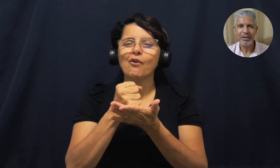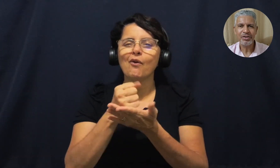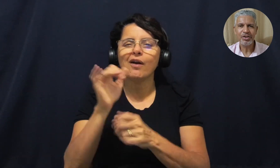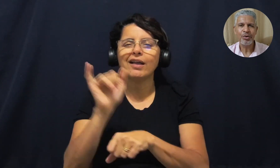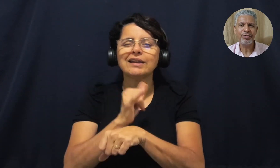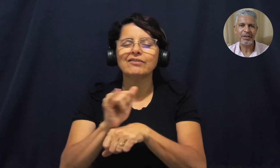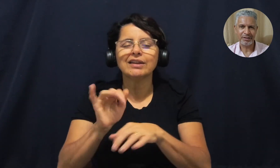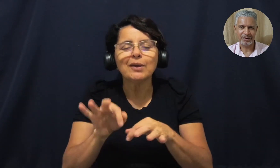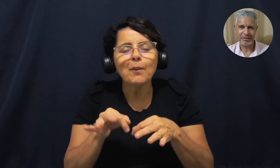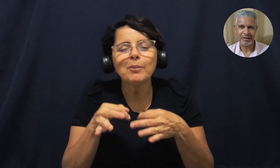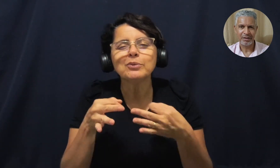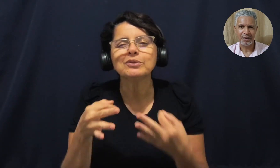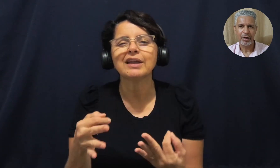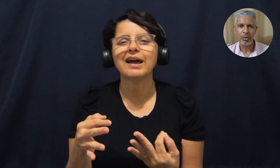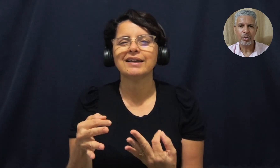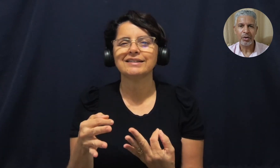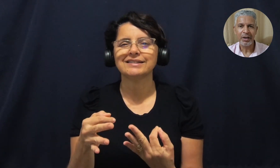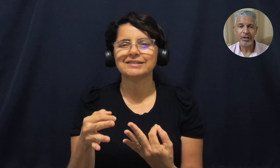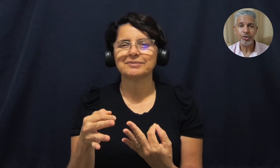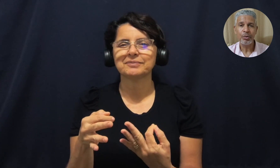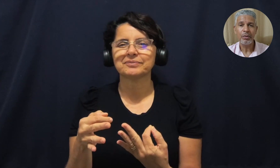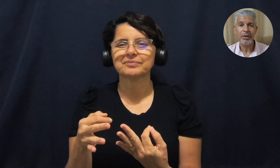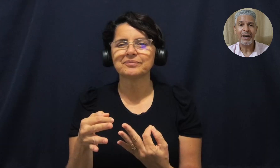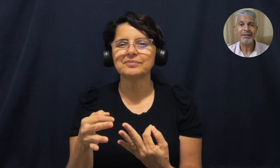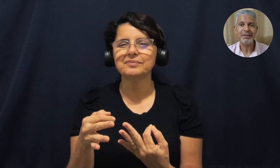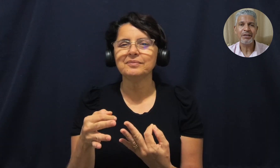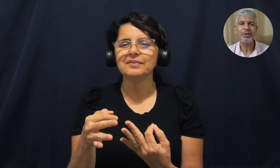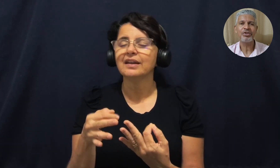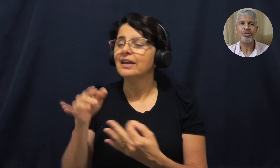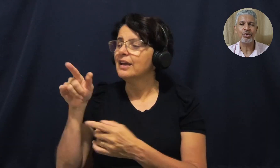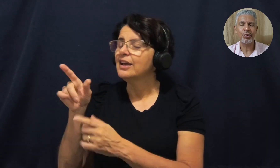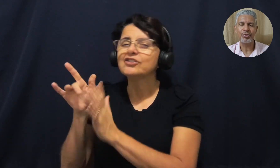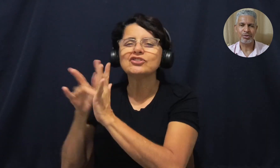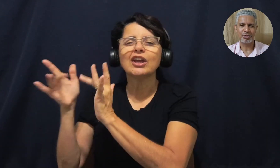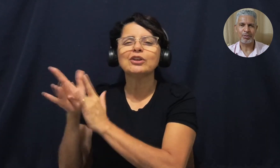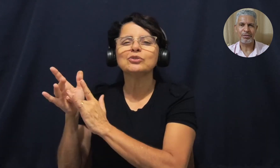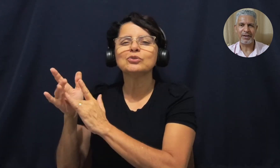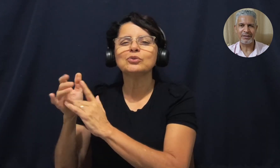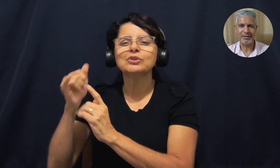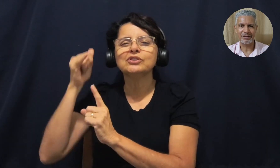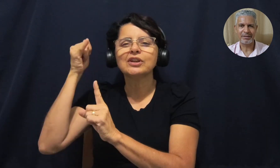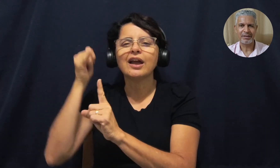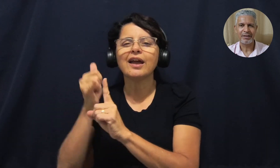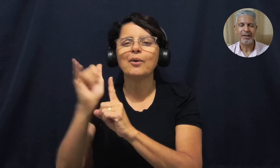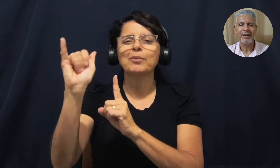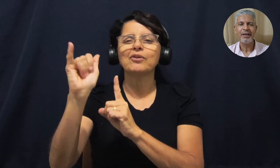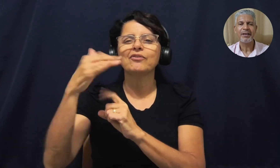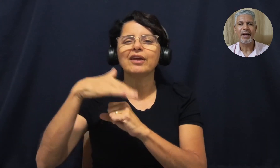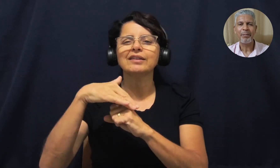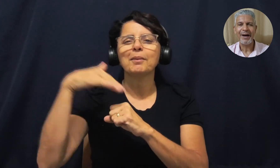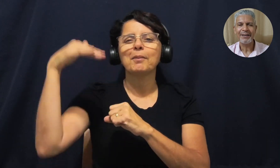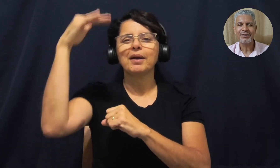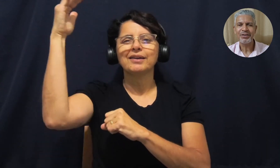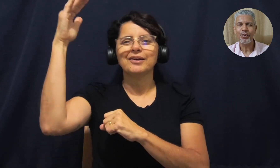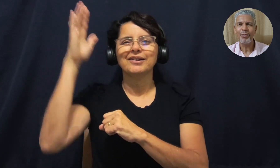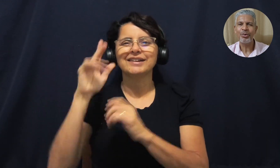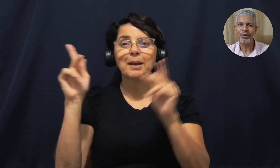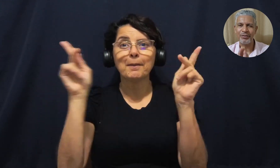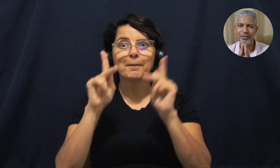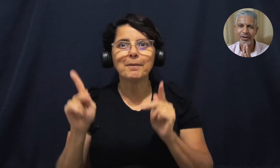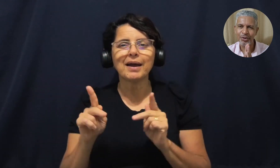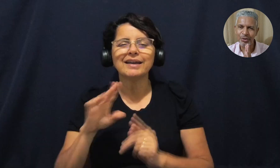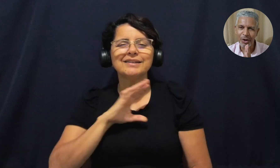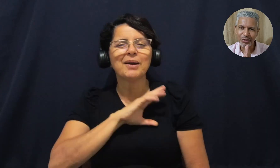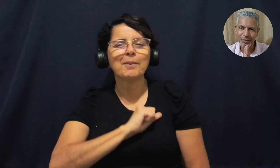tão grande o fez, colocando-o acima de todos os profetas. Que a paz e o